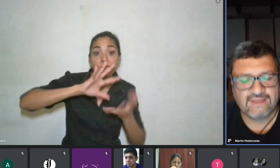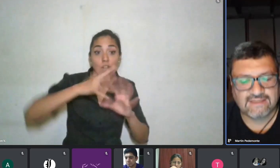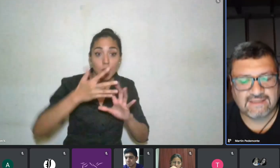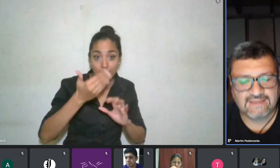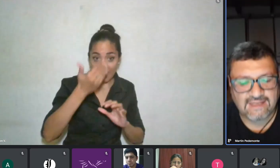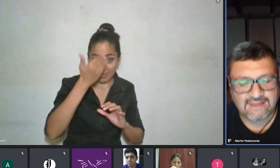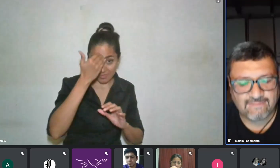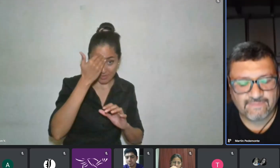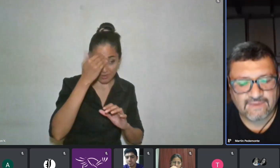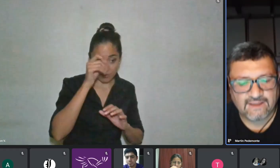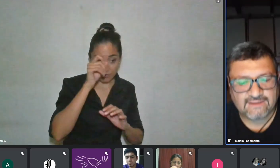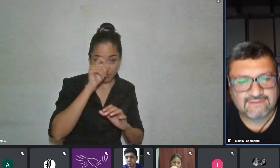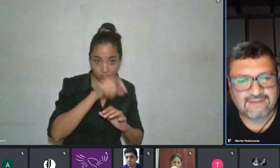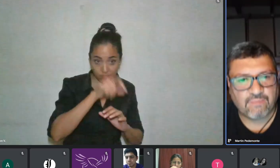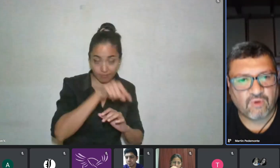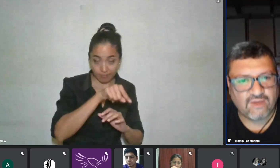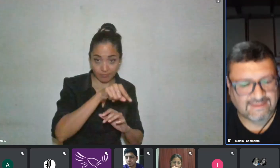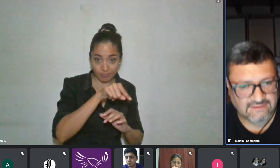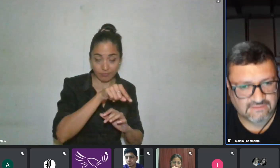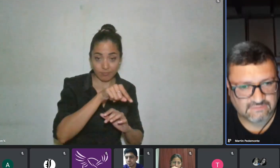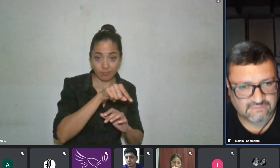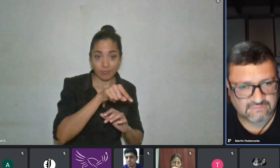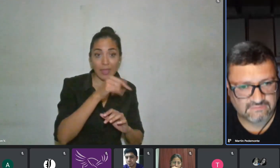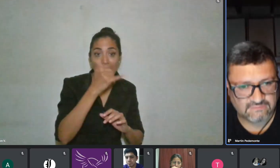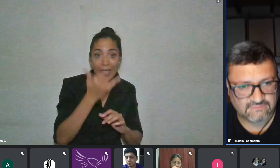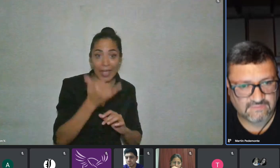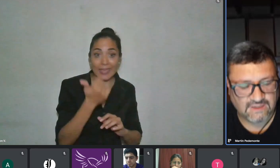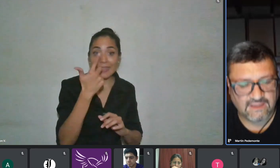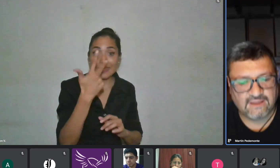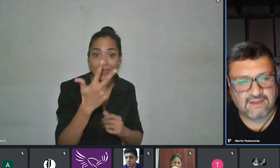es un país que tiene 3 poderes: